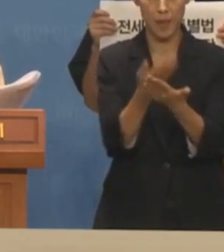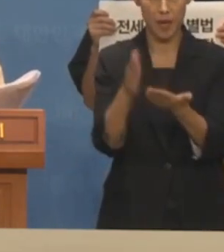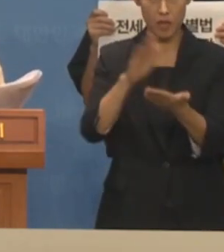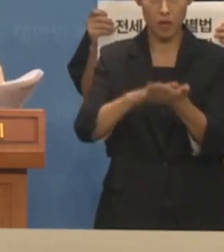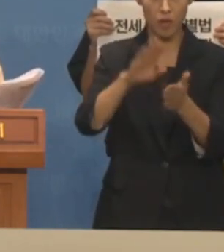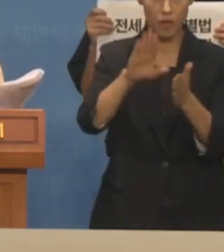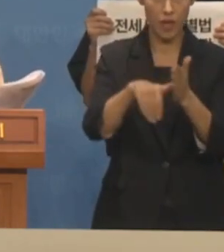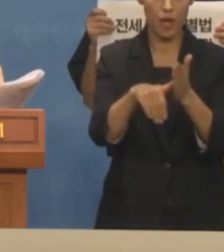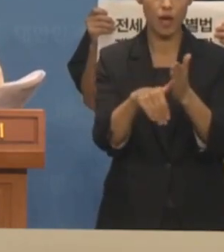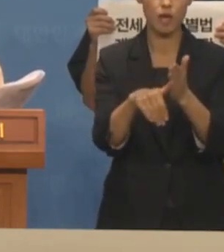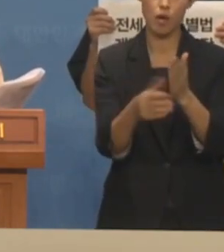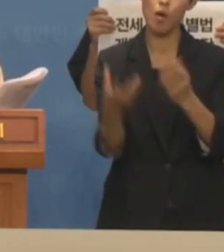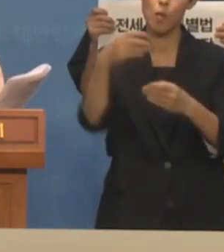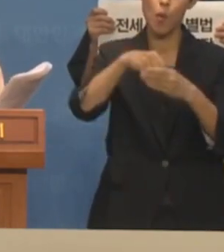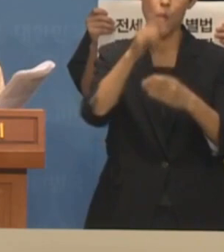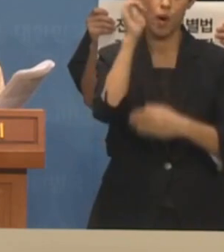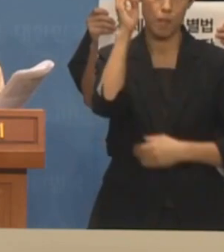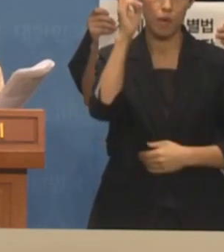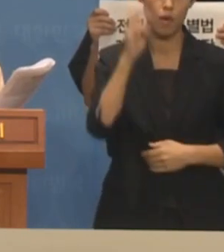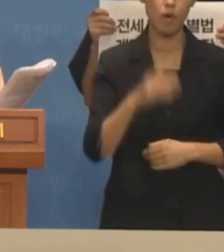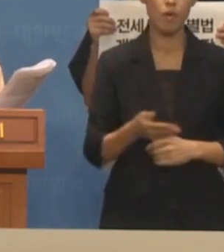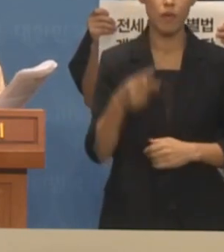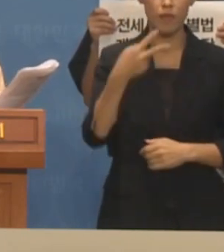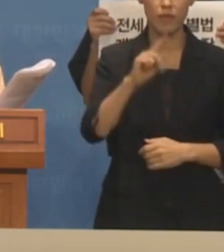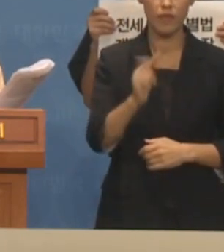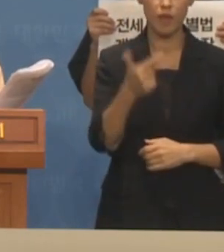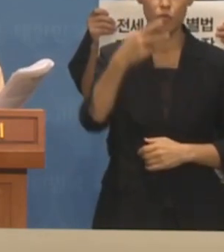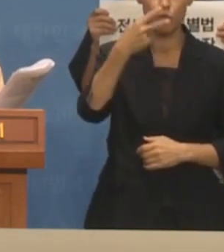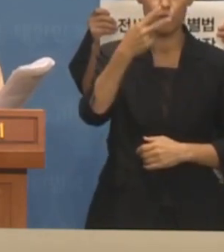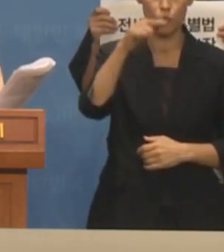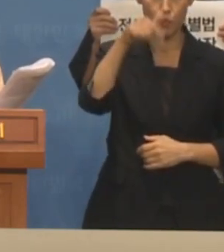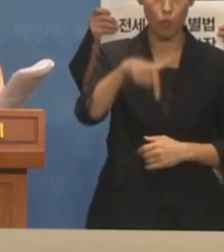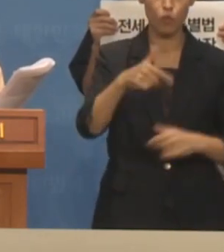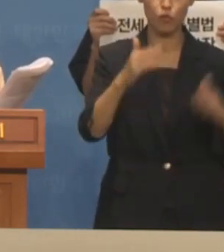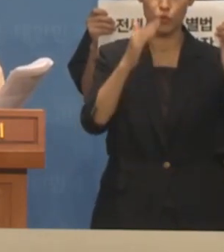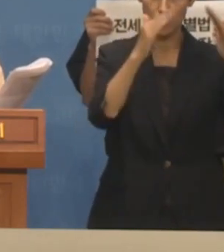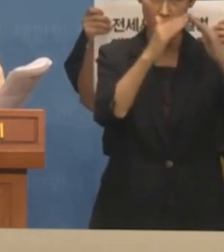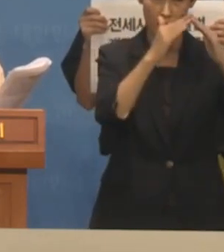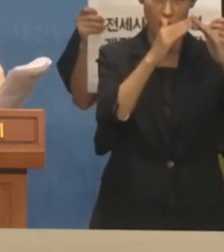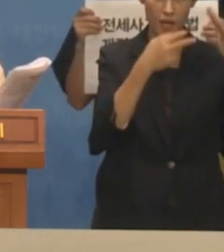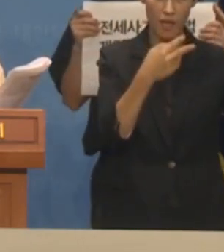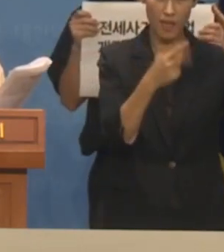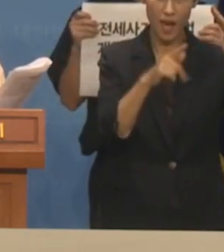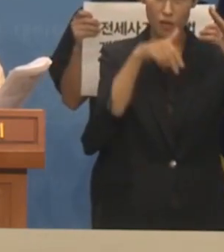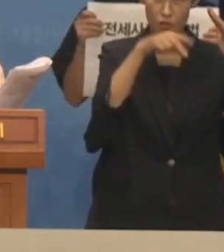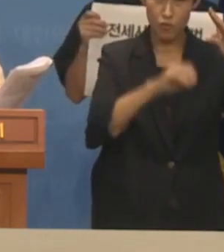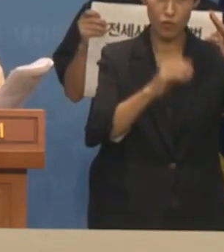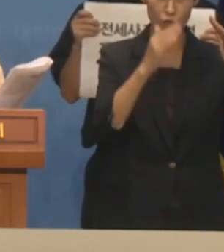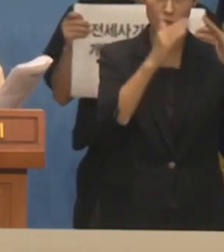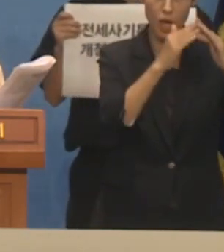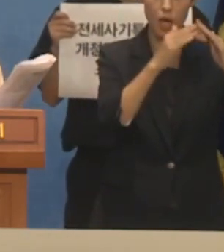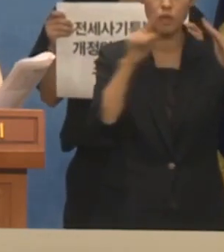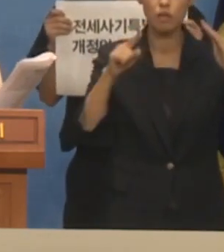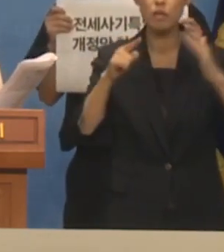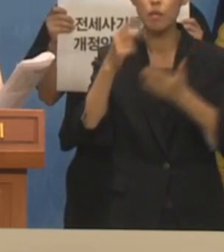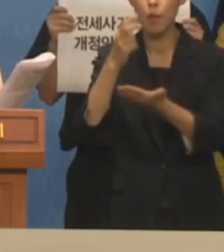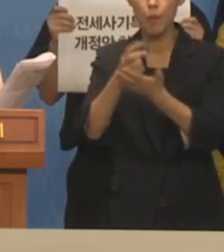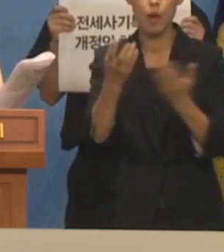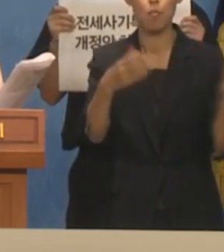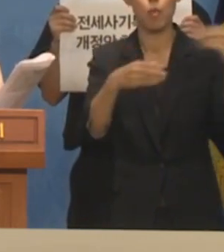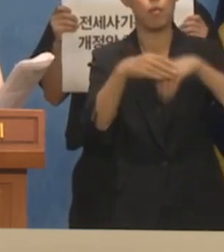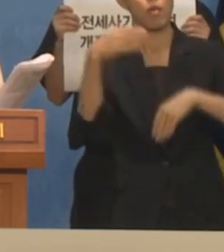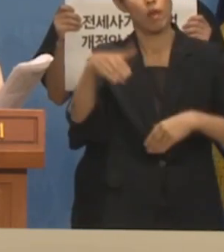아마 반영될 것 같습니다. 그러나 단독주택이 해당하는 다중주택은 여기에도 포함되지 않을 것으로 예상됩니다.